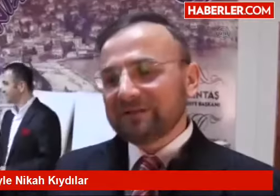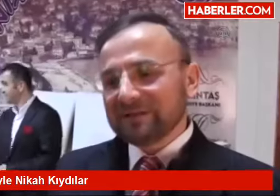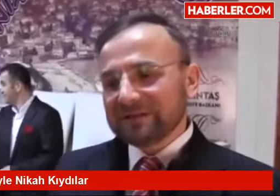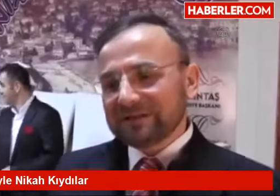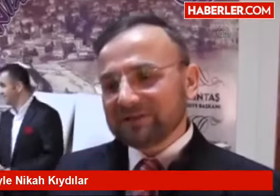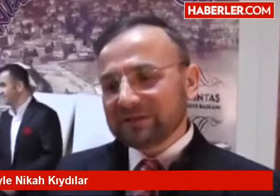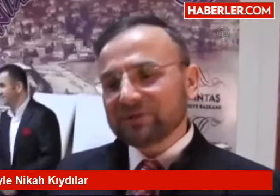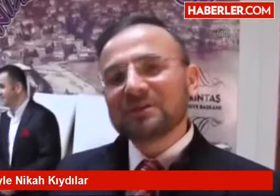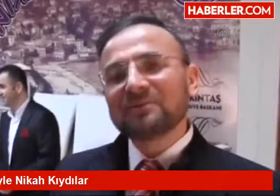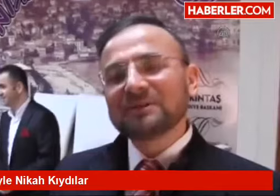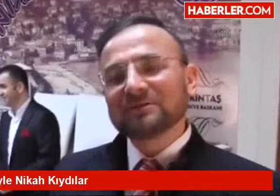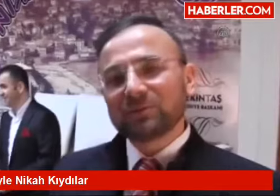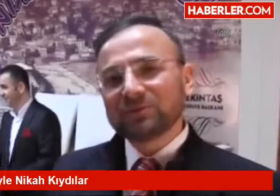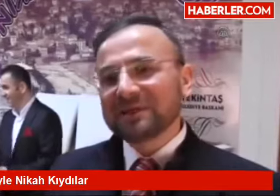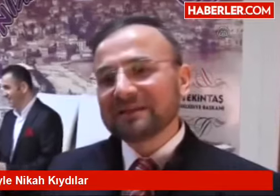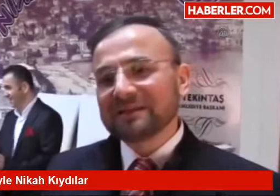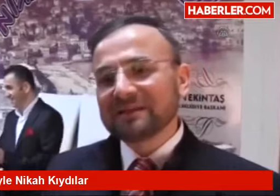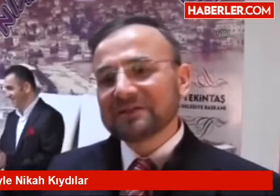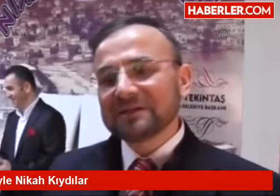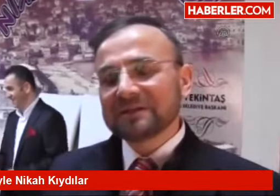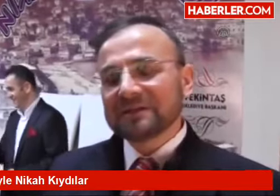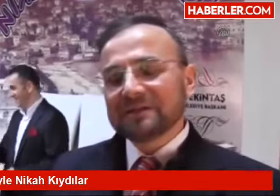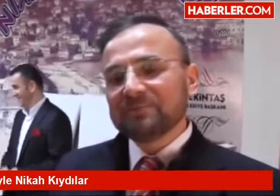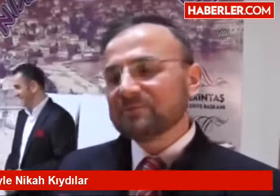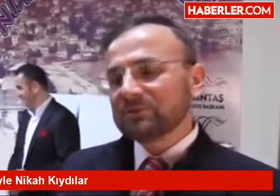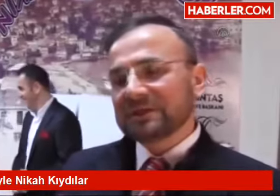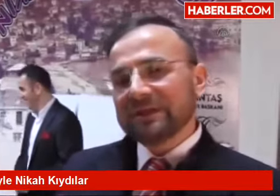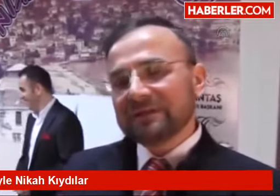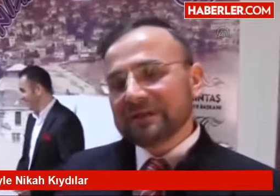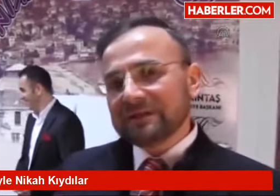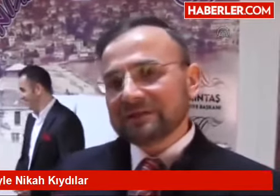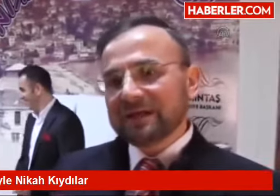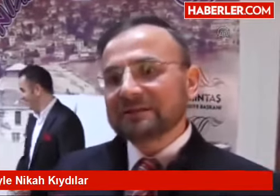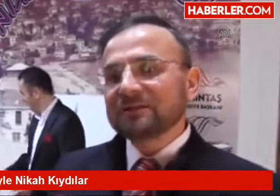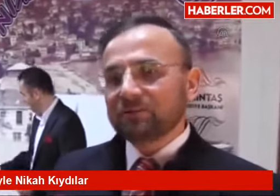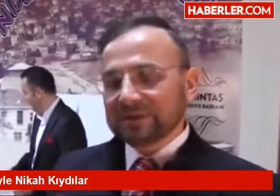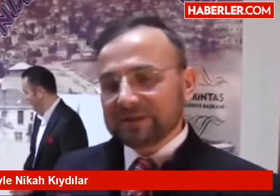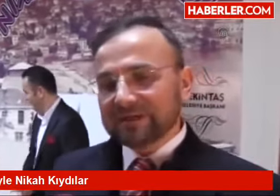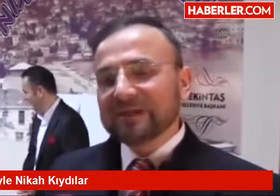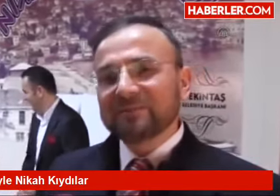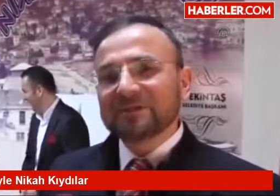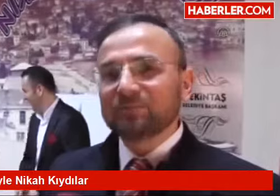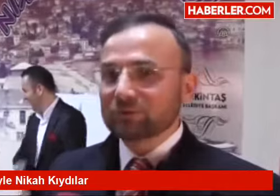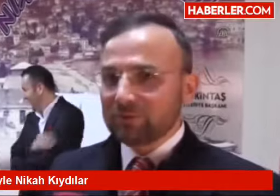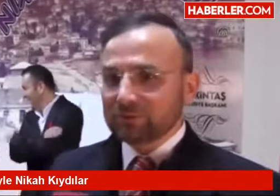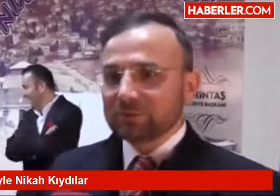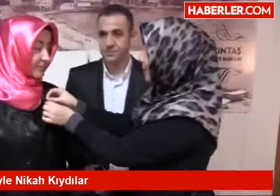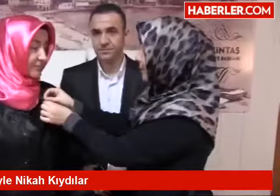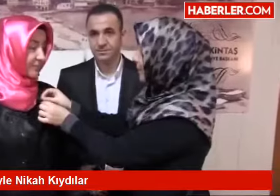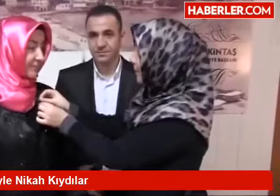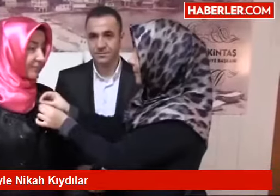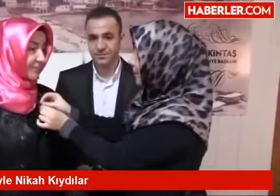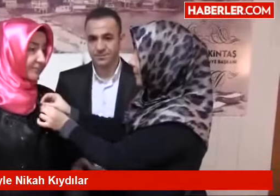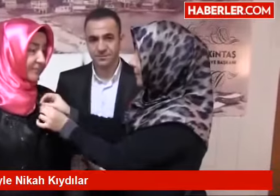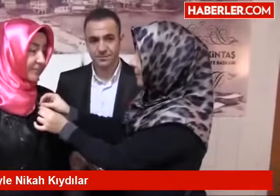Böyle bir evlilikten inşallah güzel bir toplum meydana gelecek. Biz bunların evliliklerine şahitlik etmekten mutlu olduk.